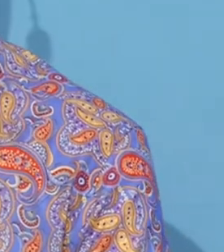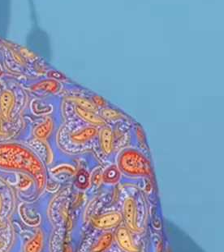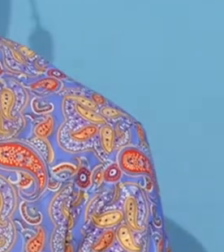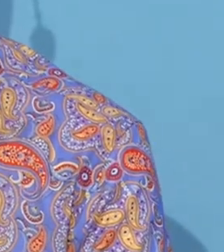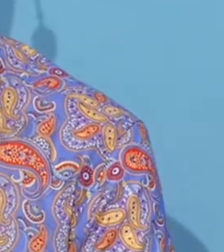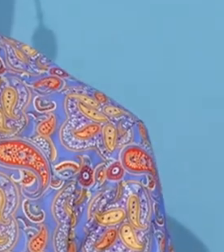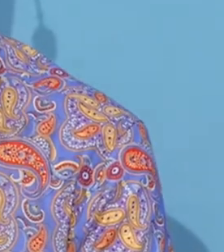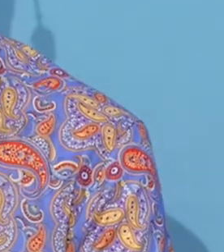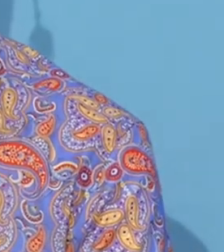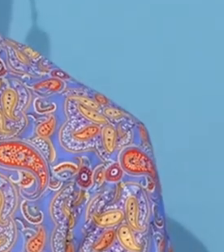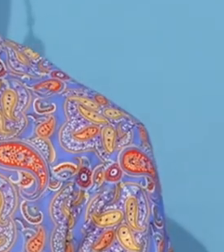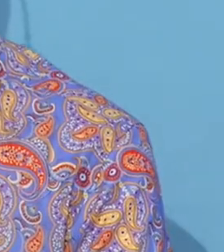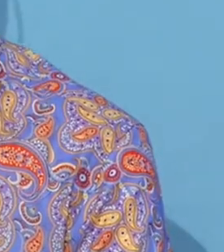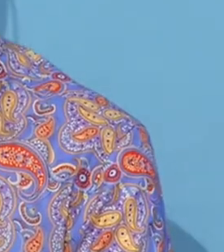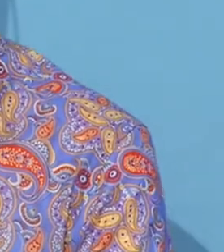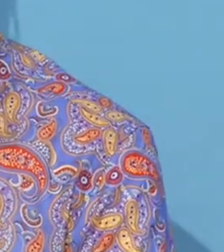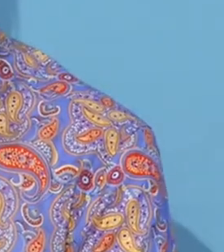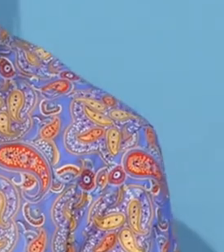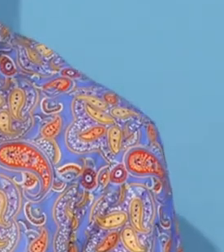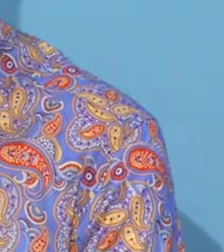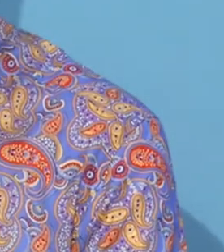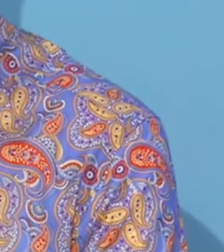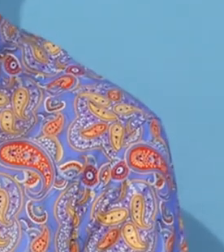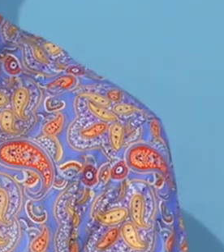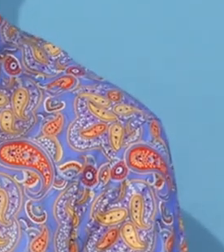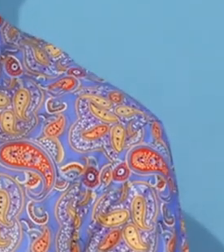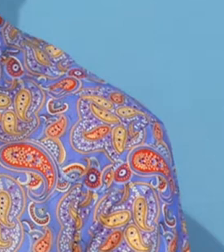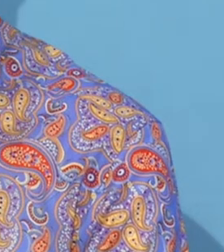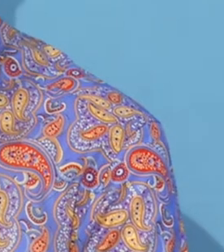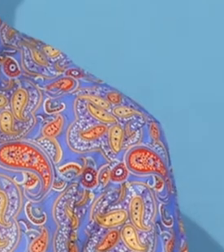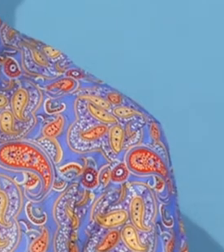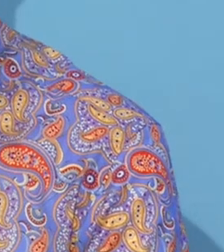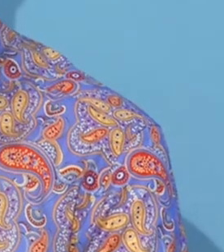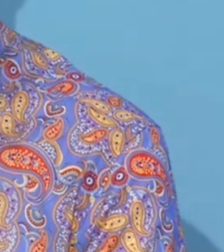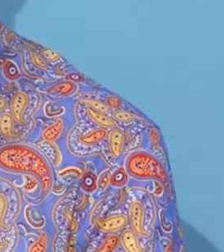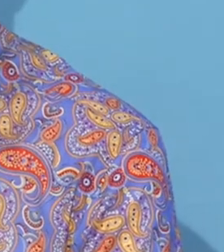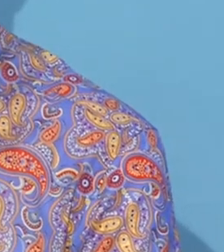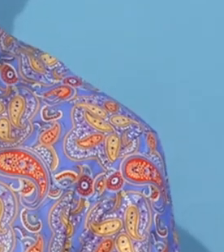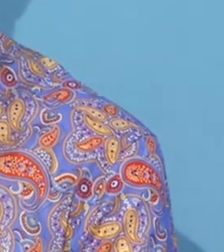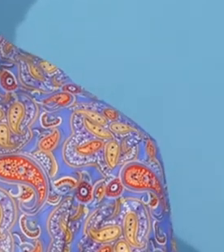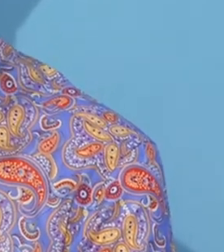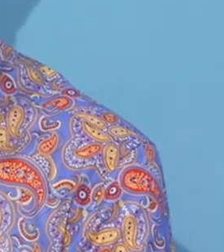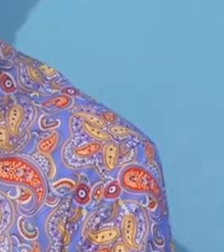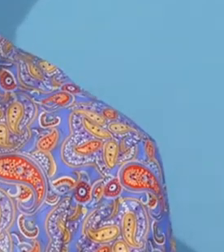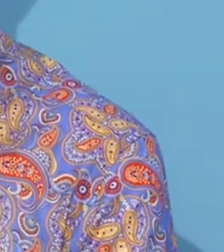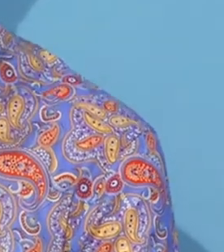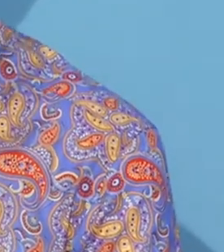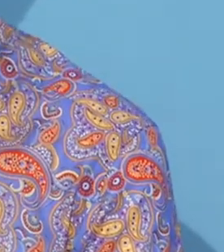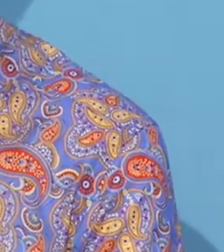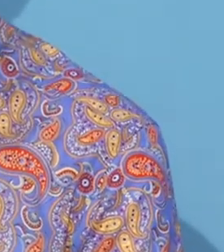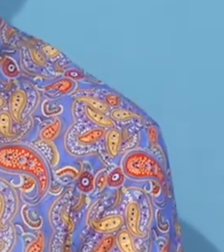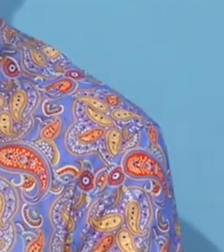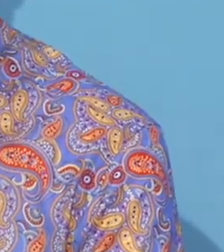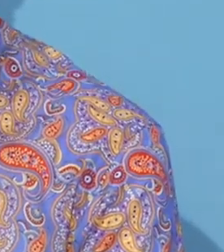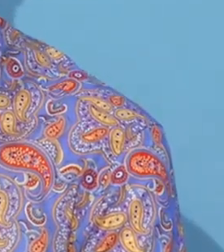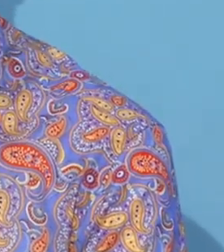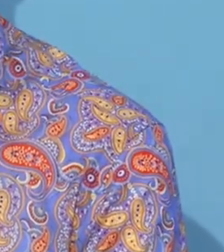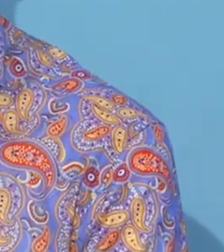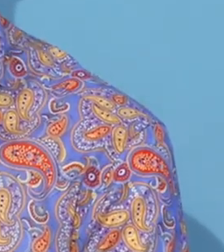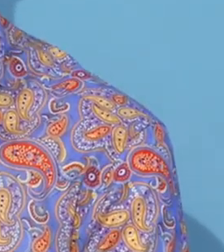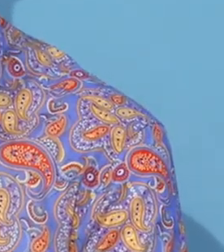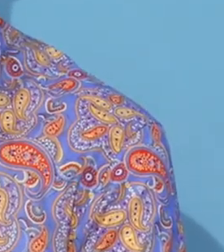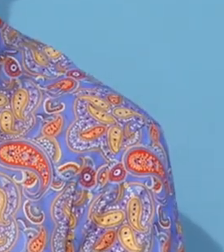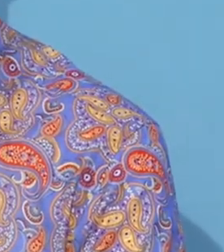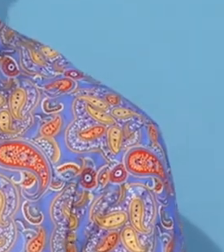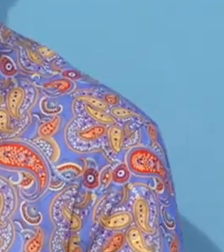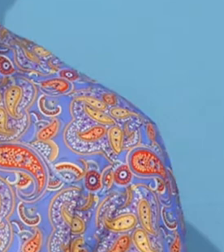personal i både skolor och socialtjänst att se de här mönstren. Om flickor aldrig är med på vissa aktiviteter, om de alltid kommer